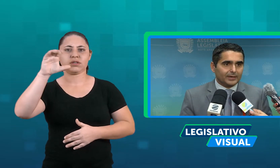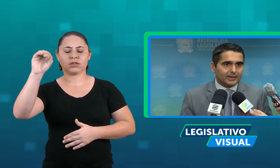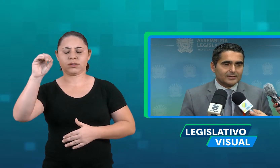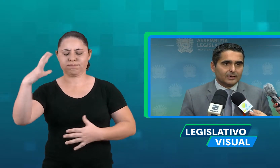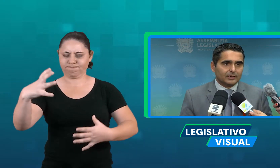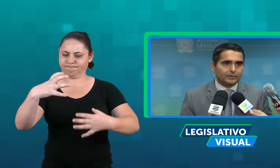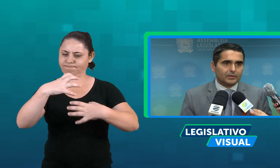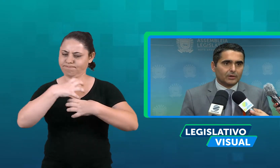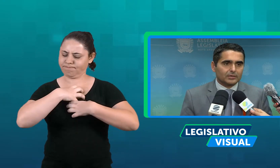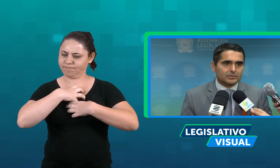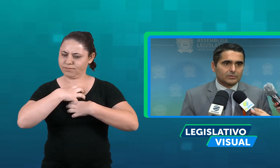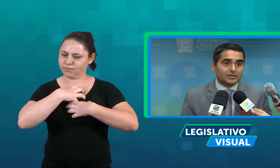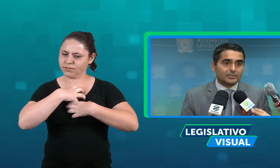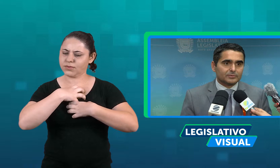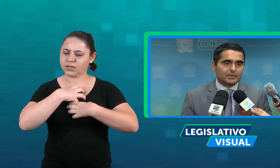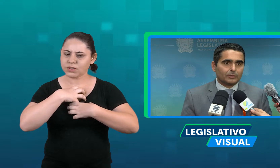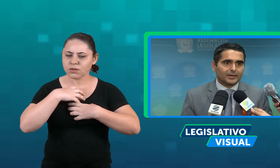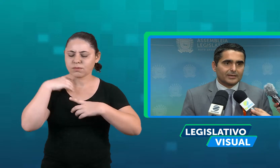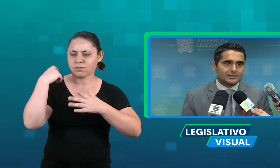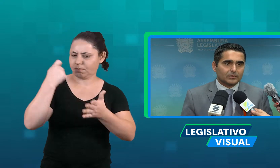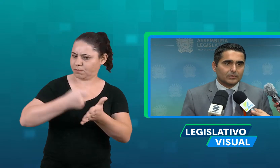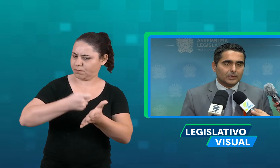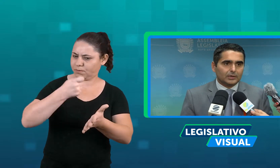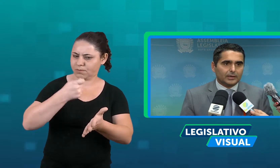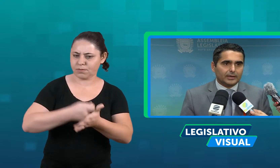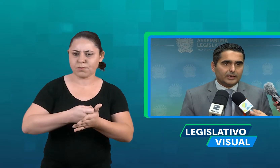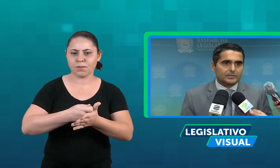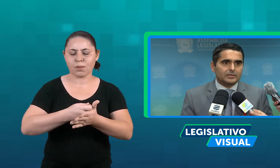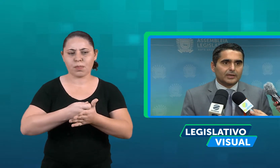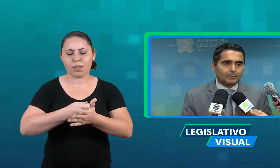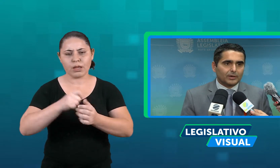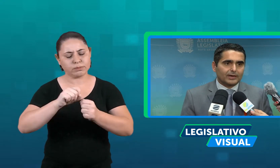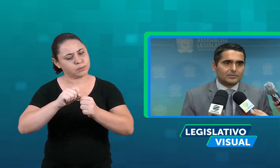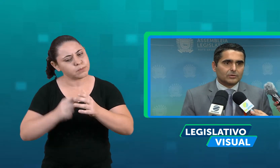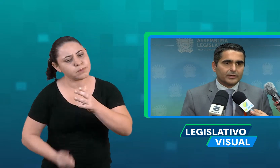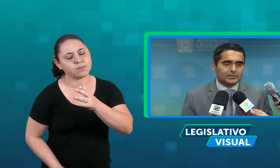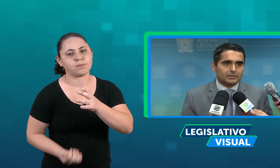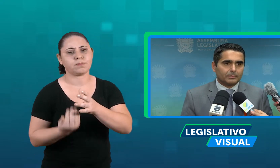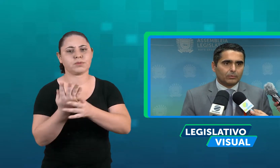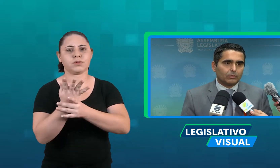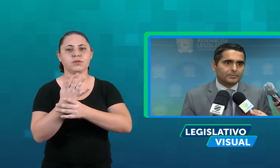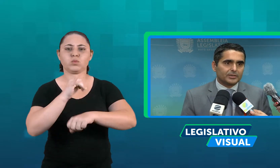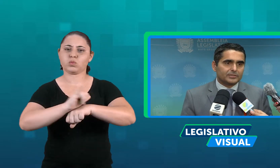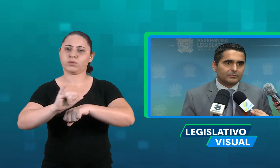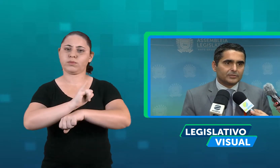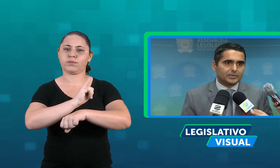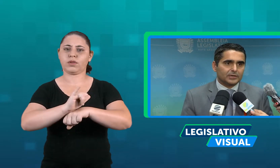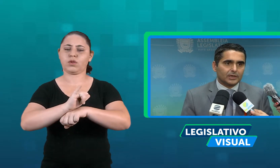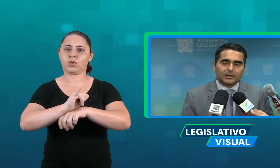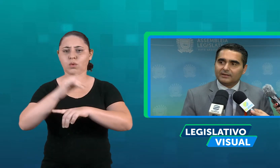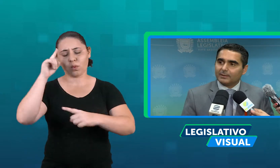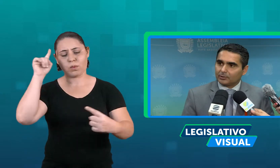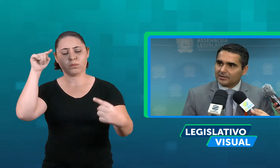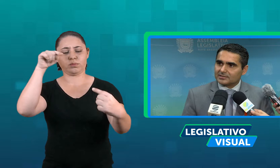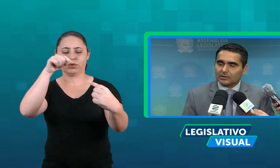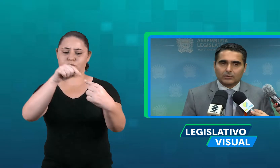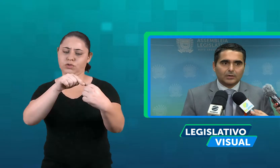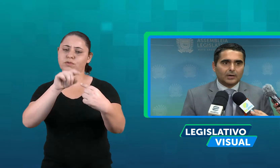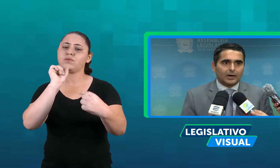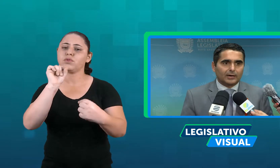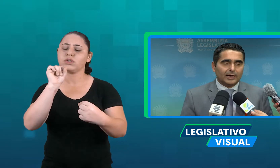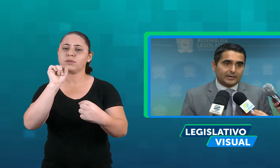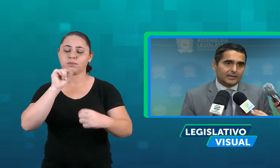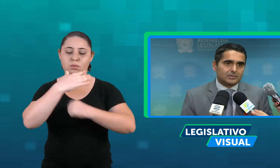luz vermelha acendeu e nós nos sentimos na obrigação de elaborar ações com o objetivo de levar